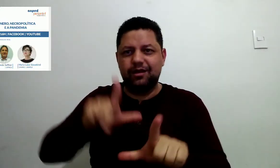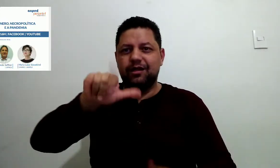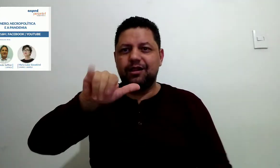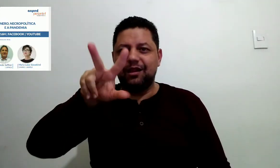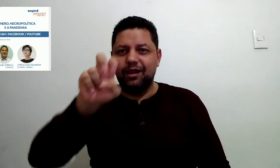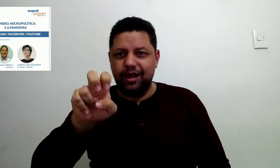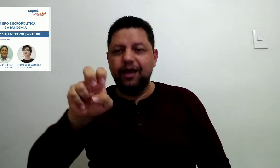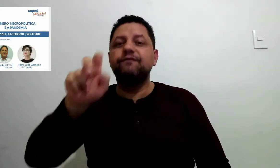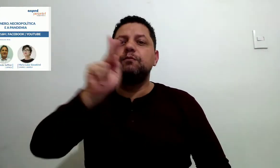Tchau!